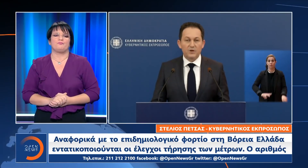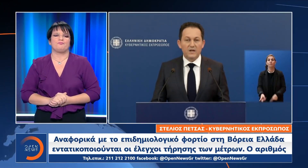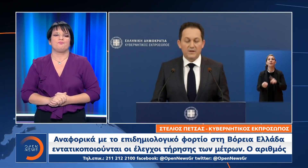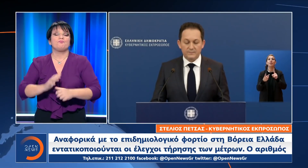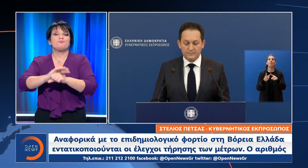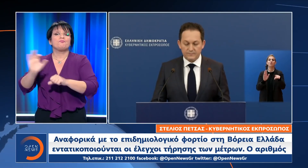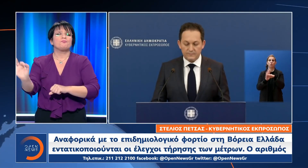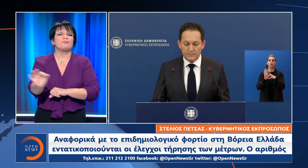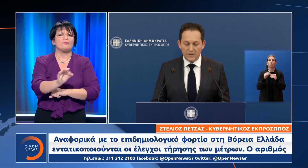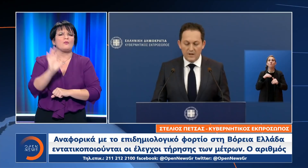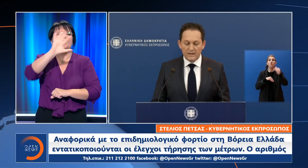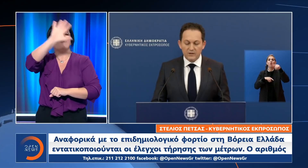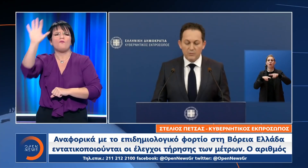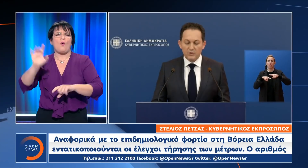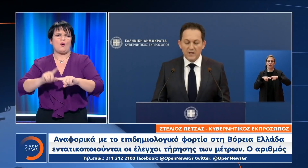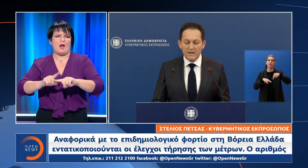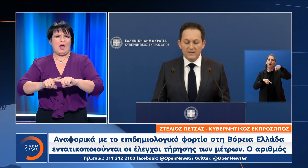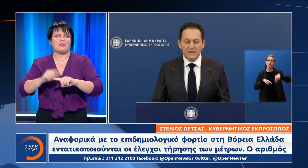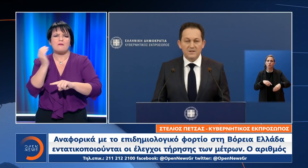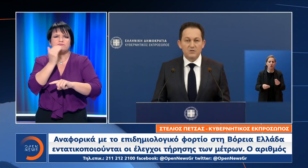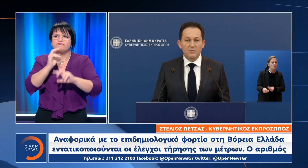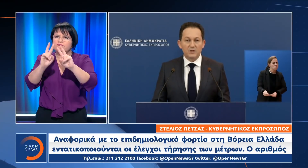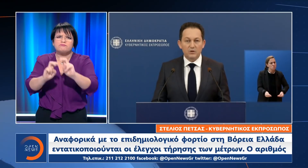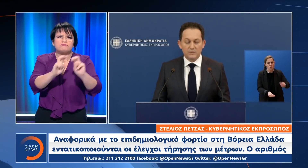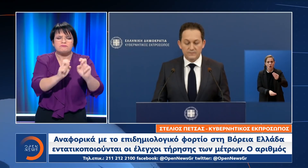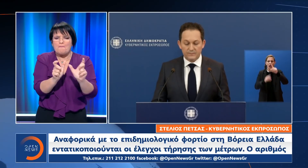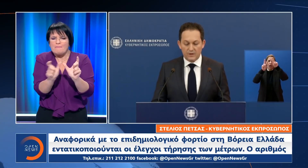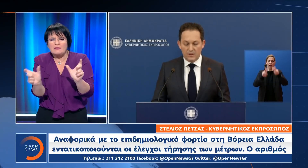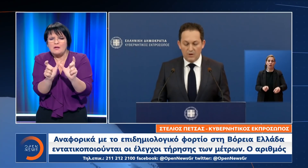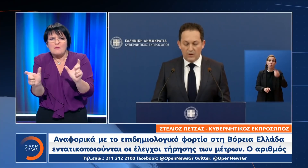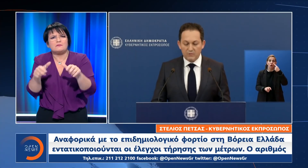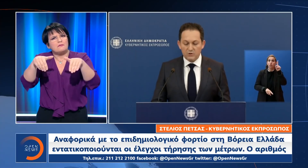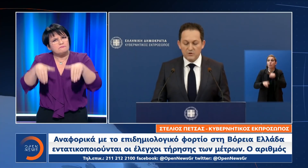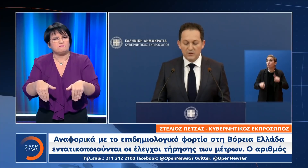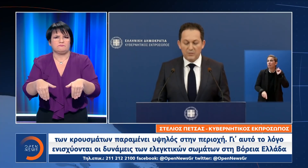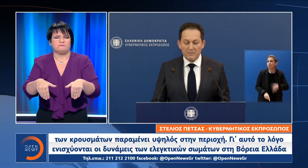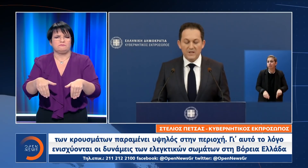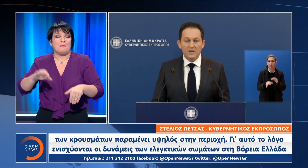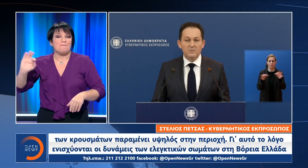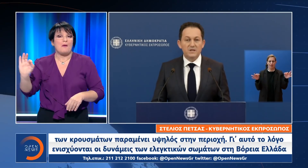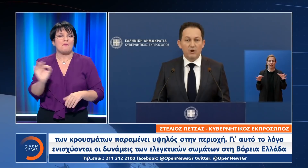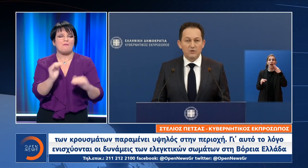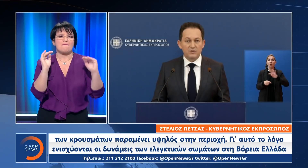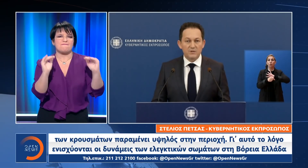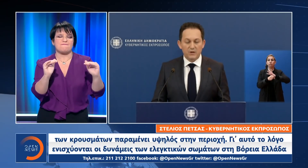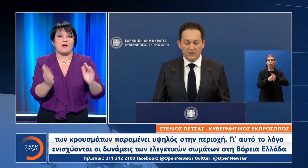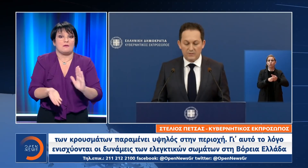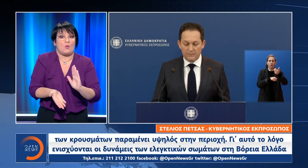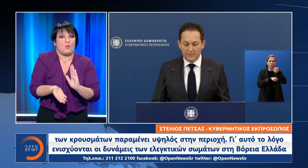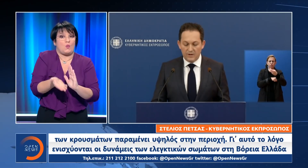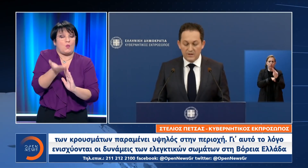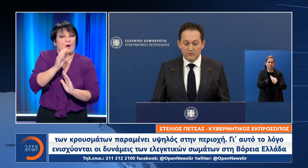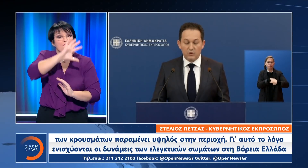φορτίο στη Βόρεια Ελλάδα, εντατικοποιούνται οι έλεγχοι τήρησης των μέτρων. Ο αριθμός των κρουσμάτων παραμένει υψηλός στην